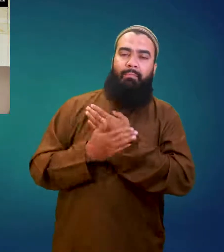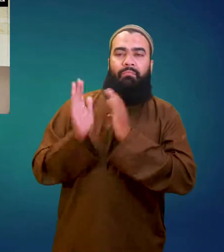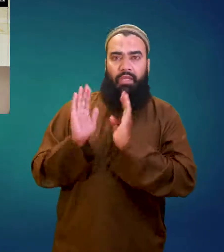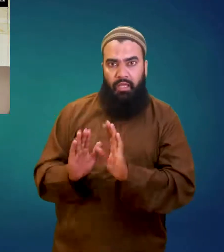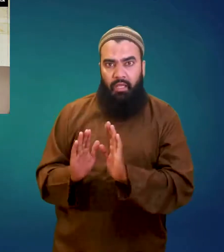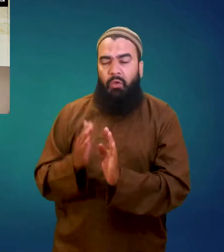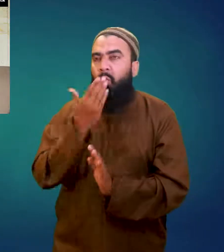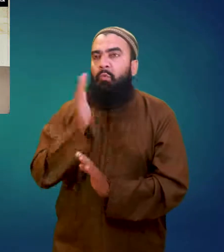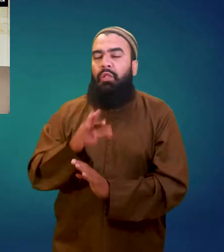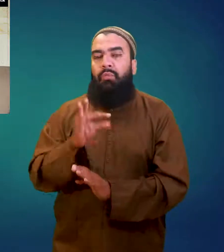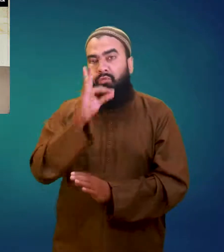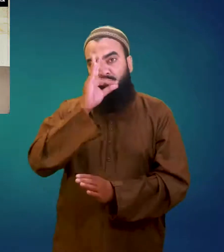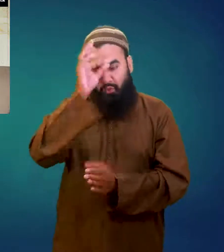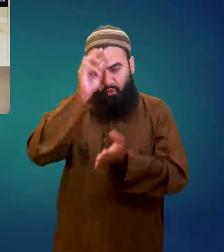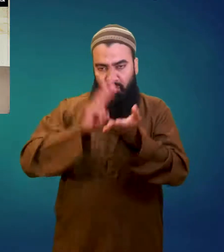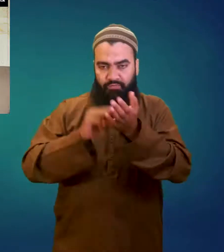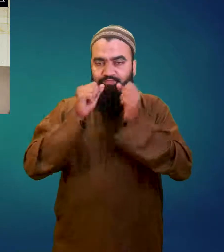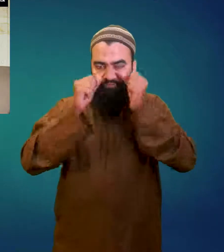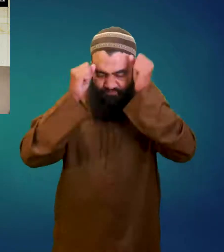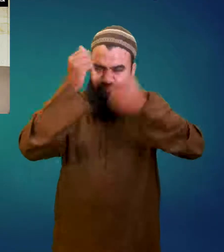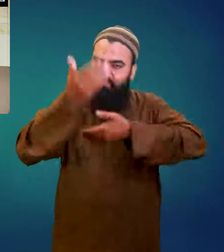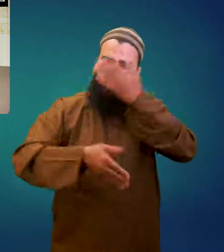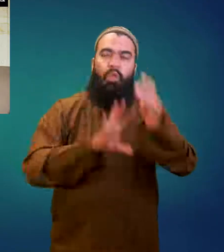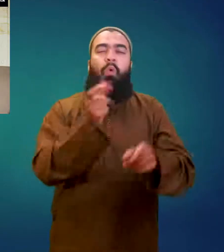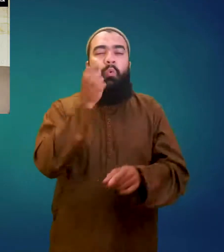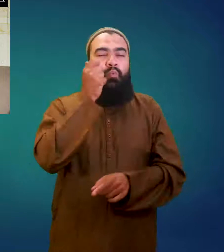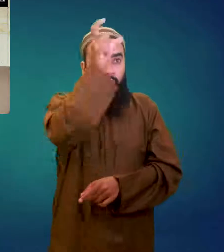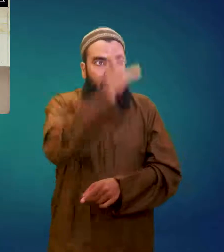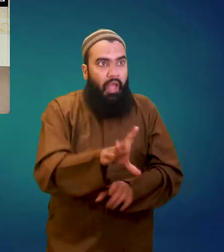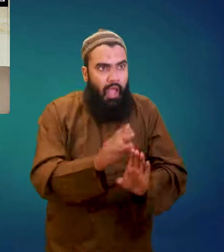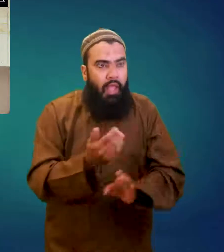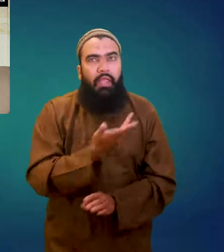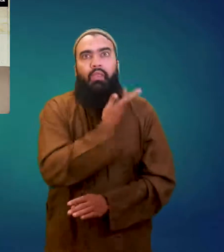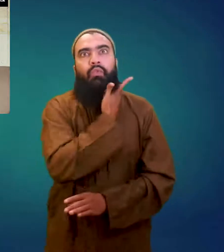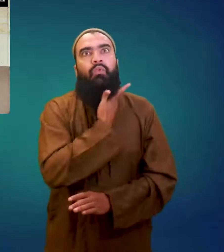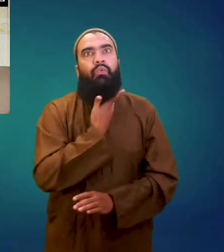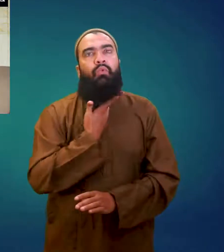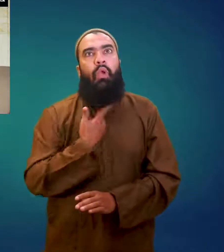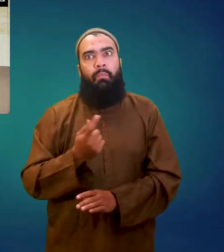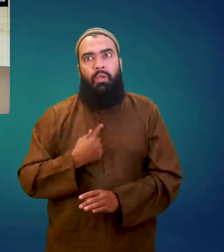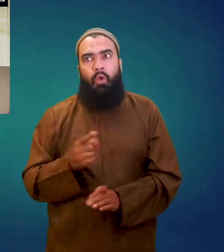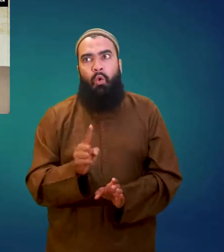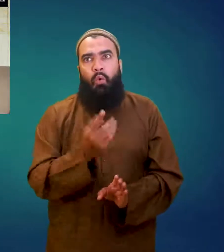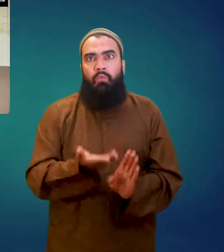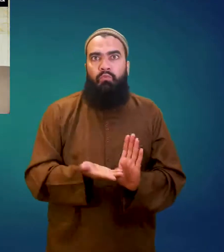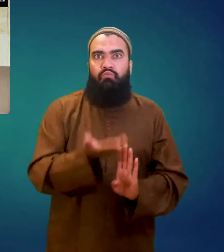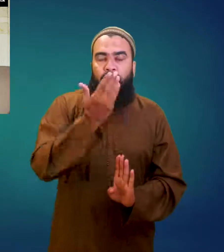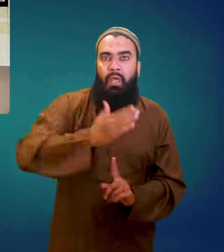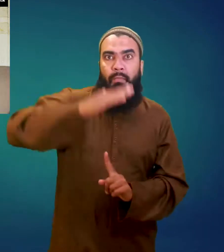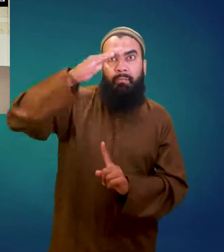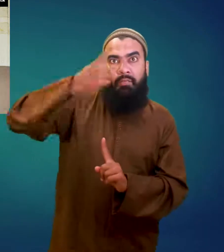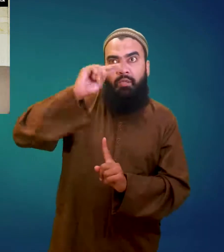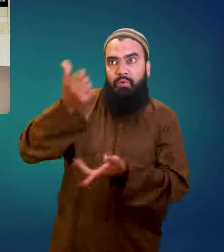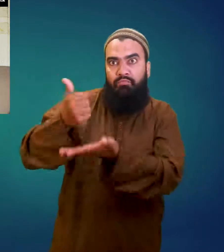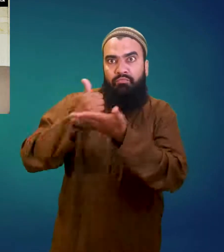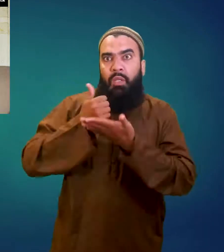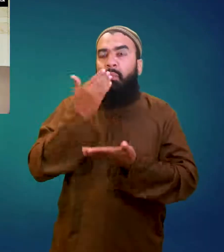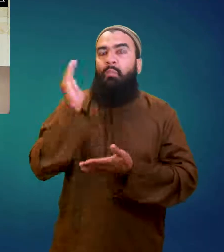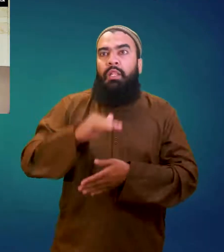عمر میں برکت ہو اور اس کے رزق میں اضافہ ہو تو اسے چاہیے وہ صلہ رحمی کرے۔